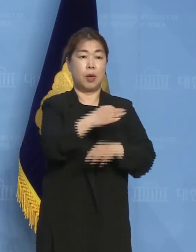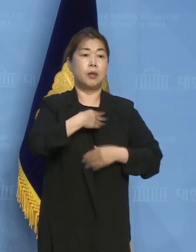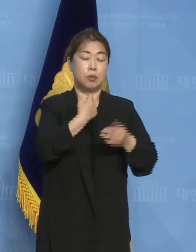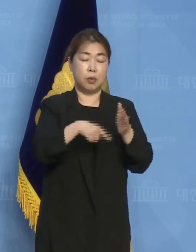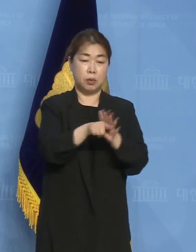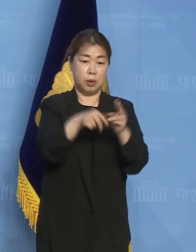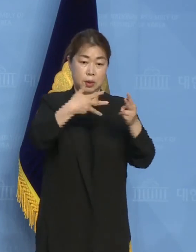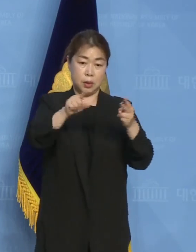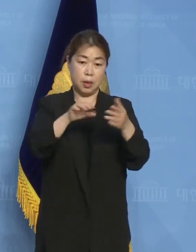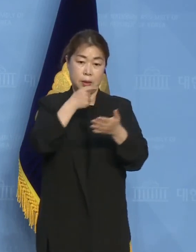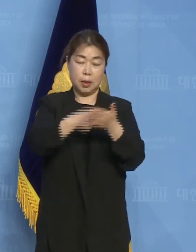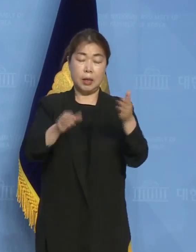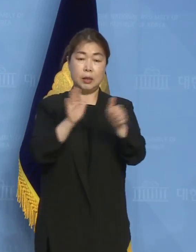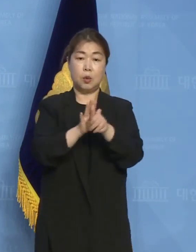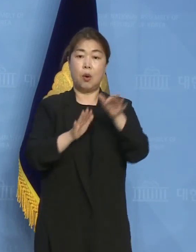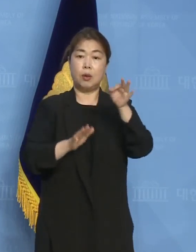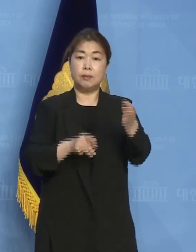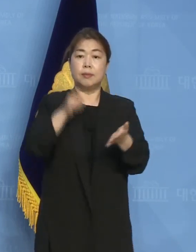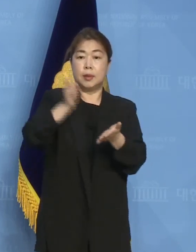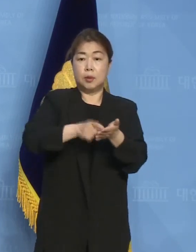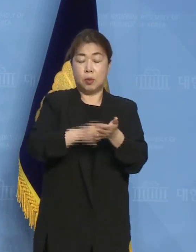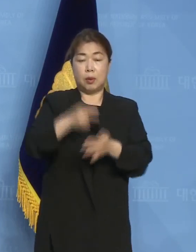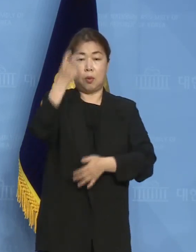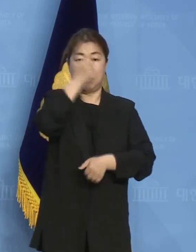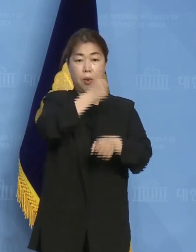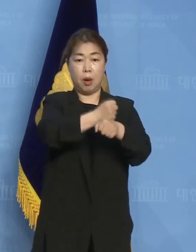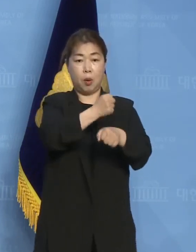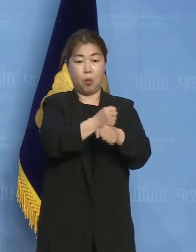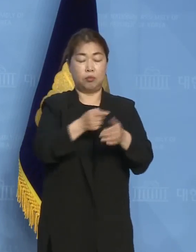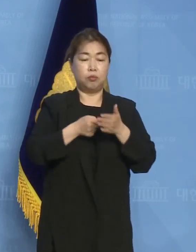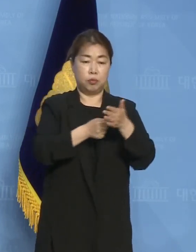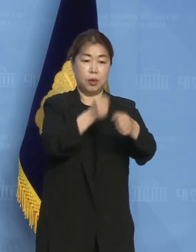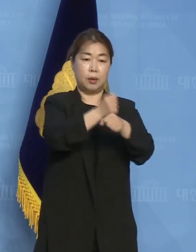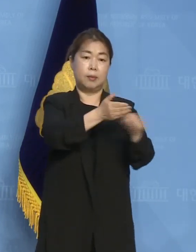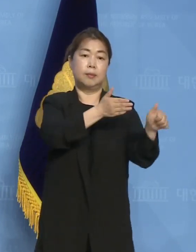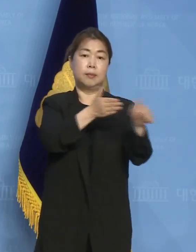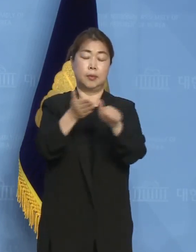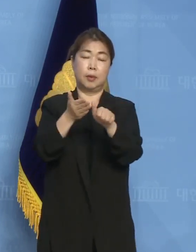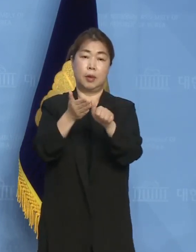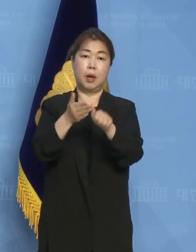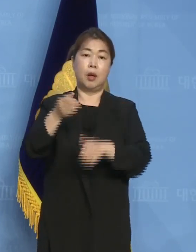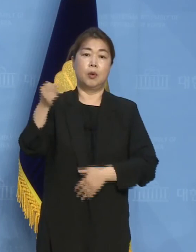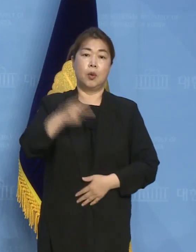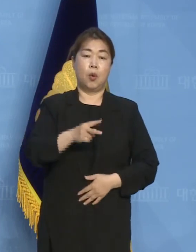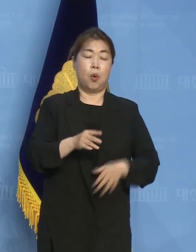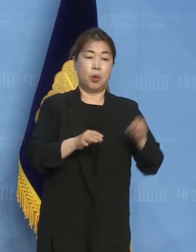2차 재난지원금 지급을 신속히 검토하고 추진할 수 있기를 바라고